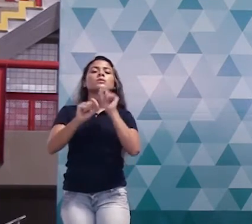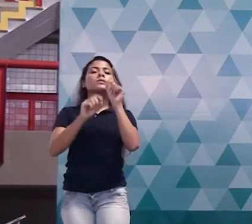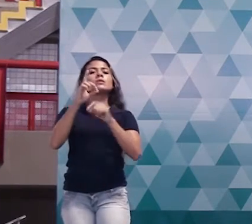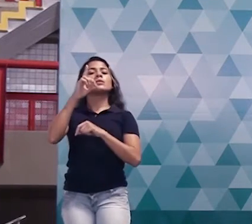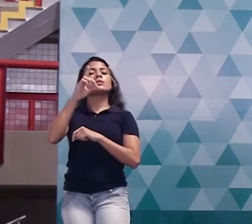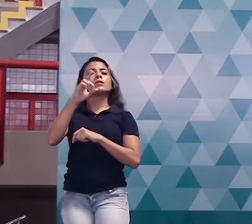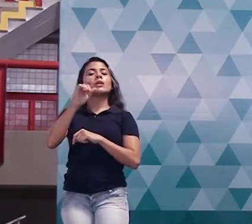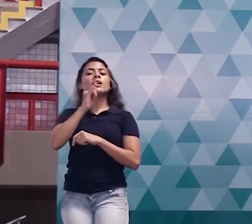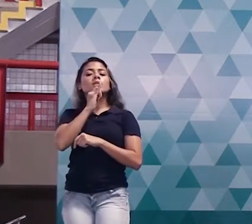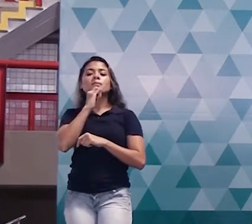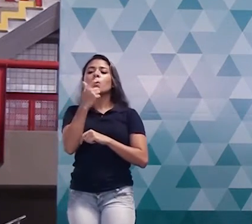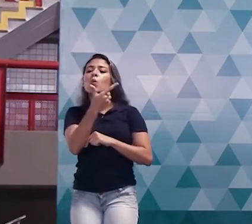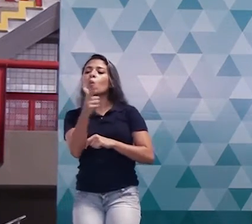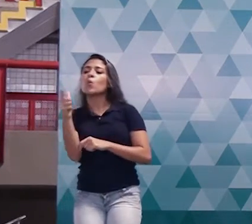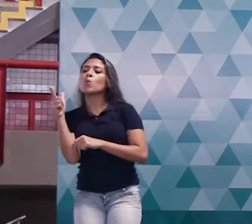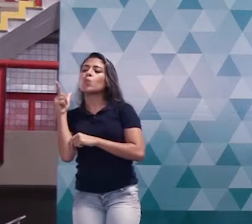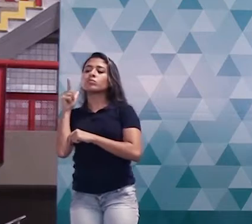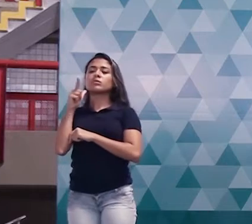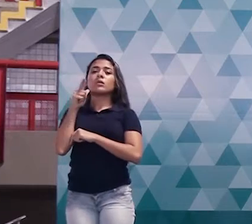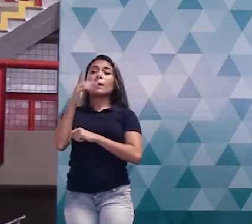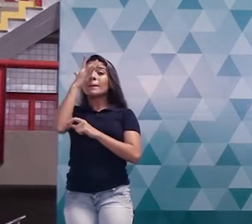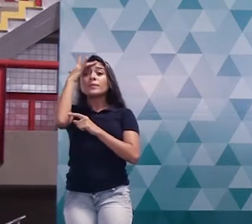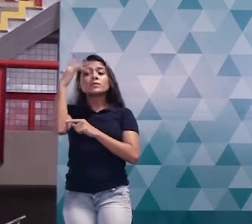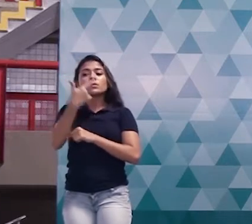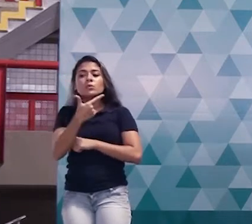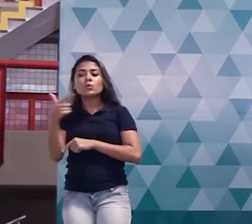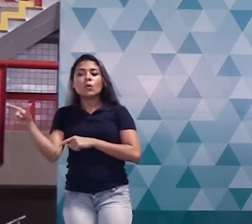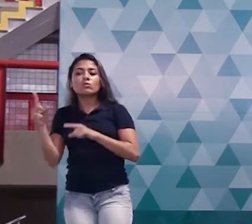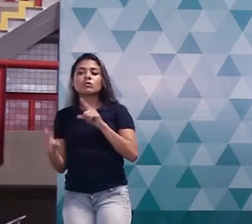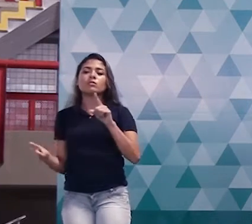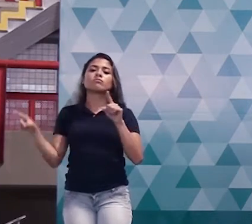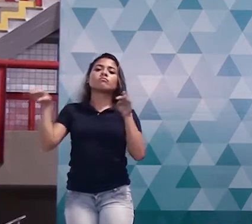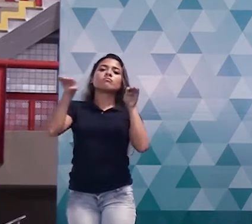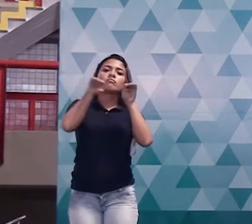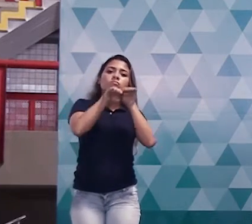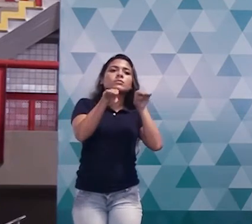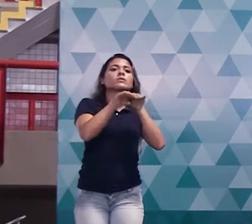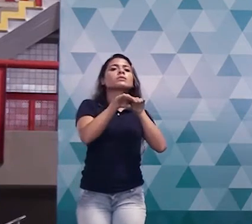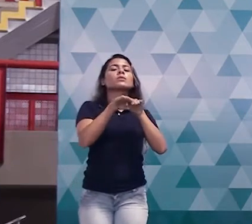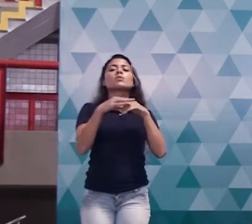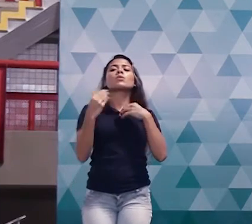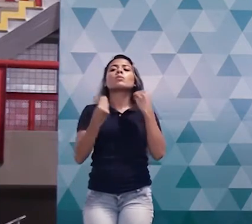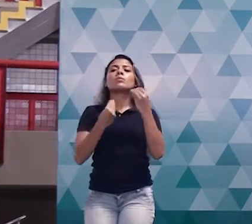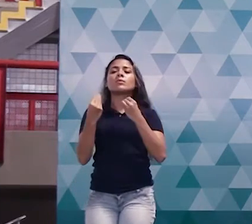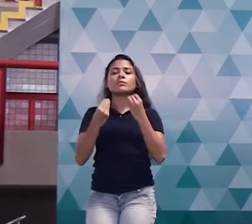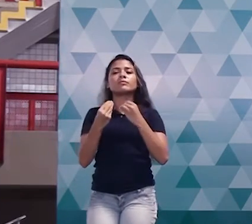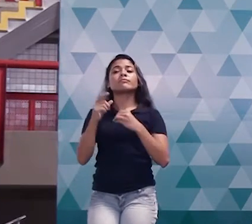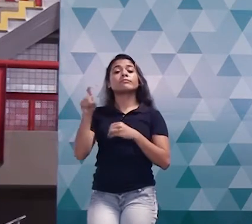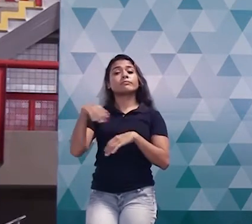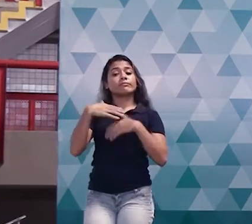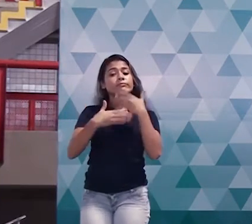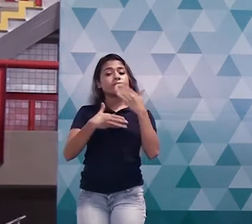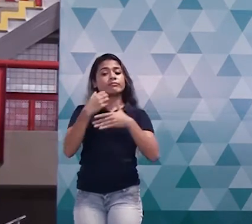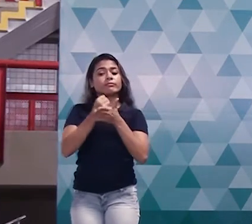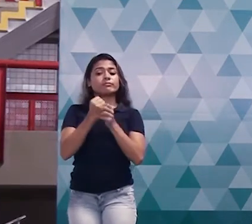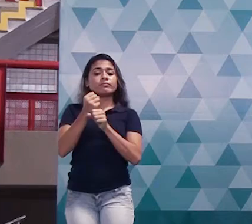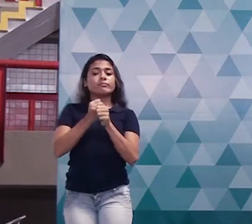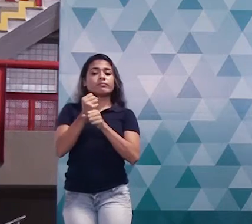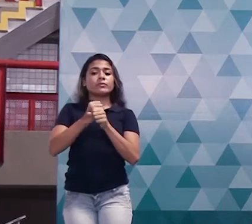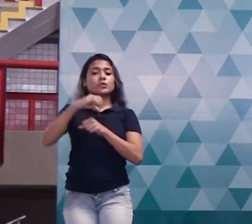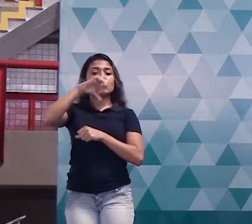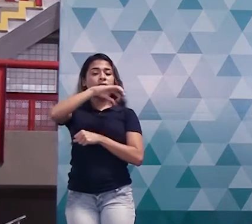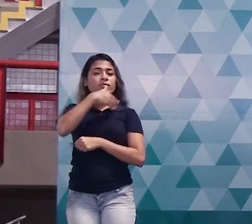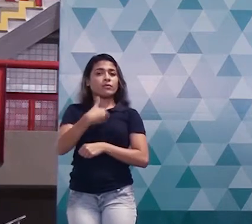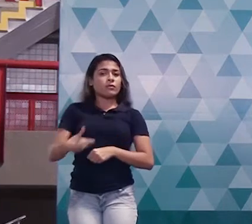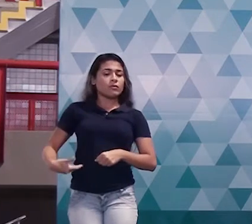regência. Depois de 9 anos de governo, Dom Pedro renuncia, o seu filho só